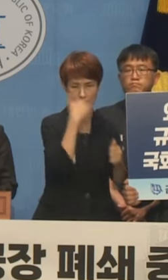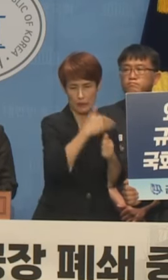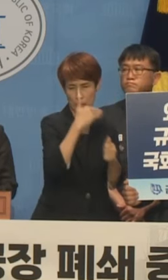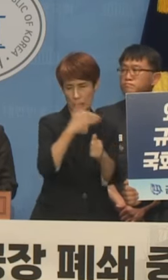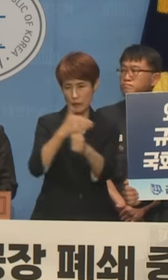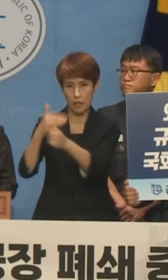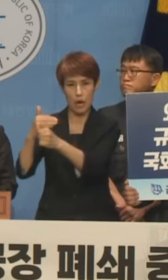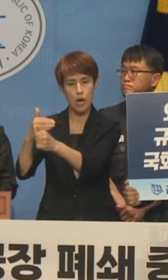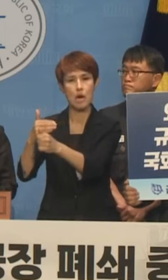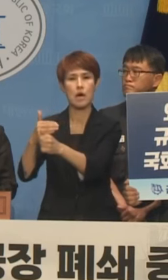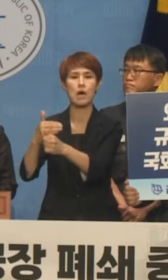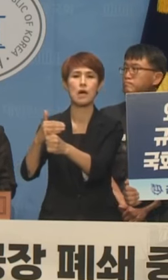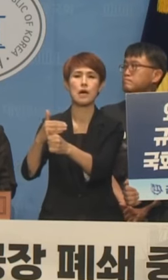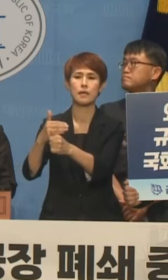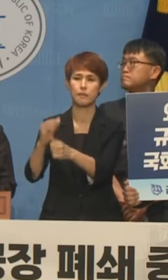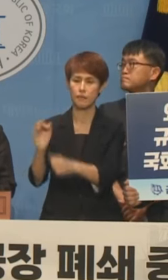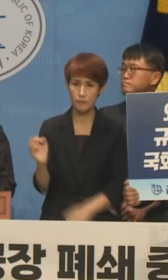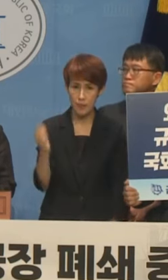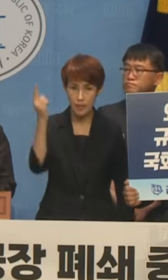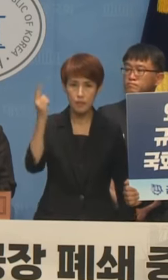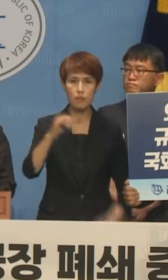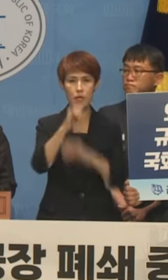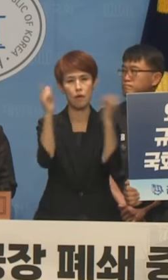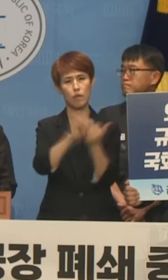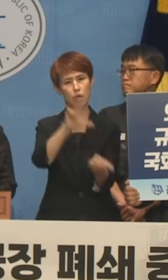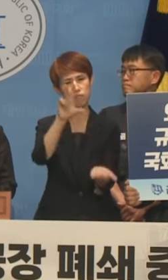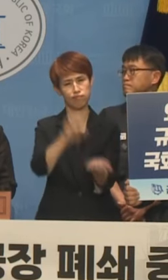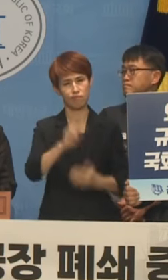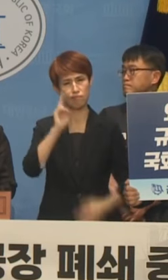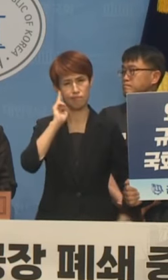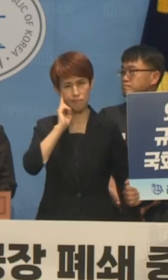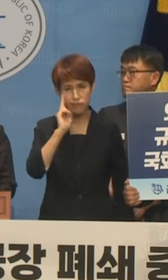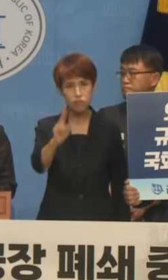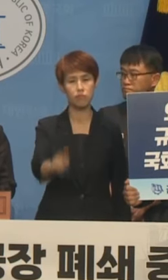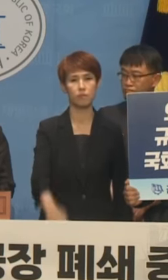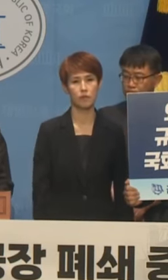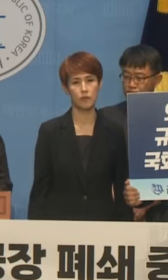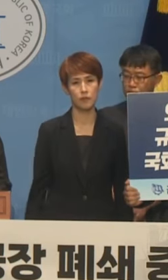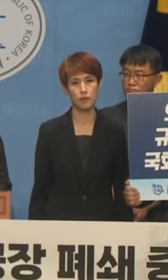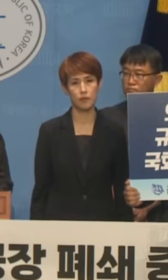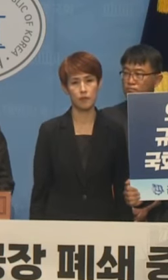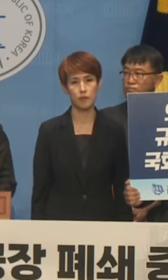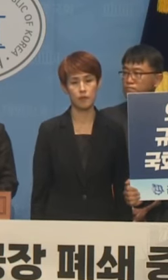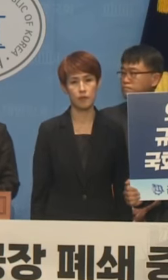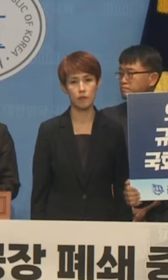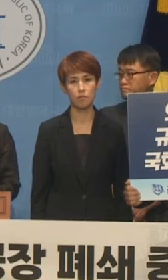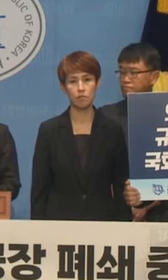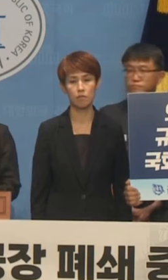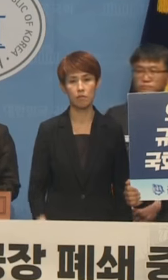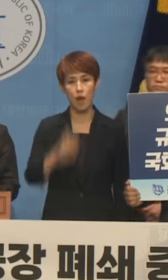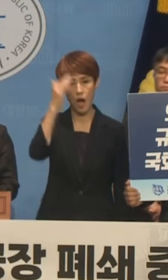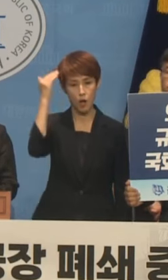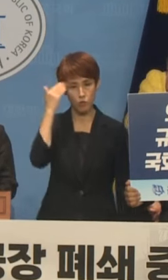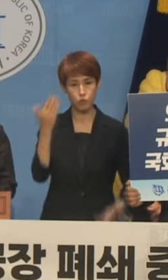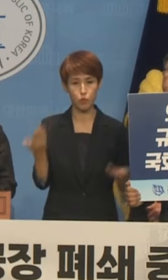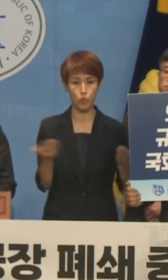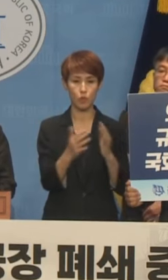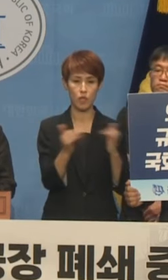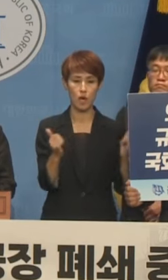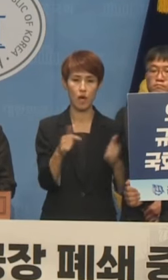등의 무책임한 경영으로 인해서 사회적 부작용이 심각한 그런 상황입니다. 단순히 한국 노동자들의